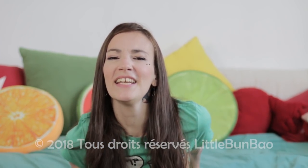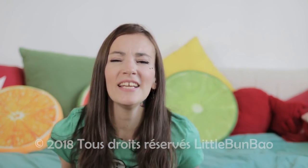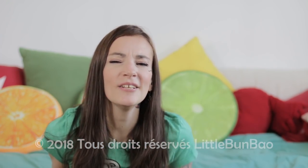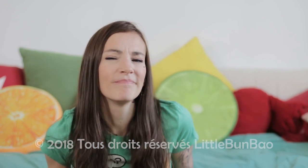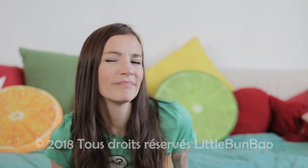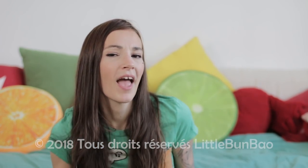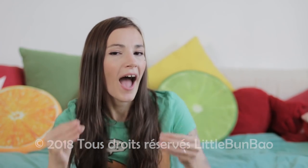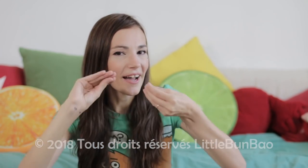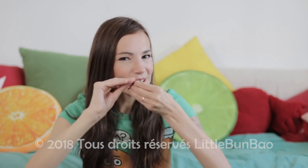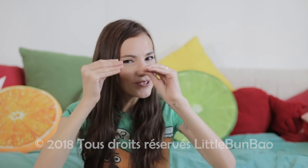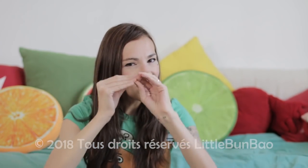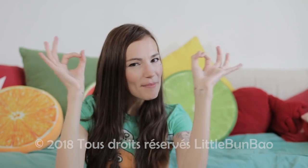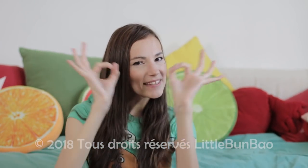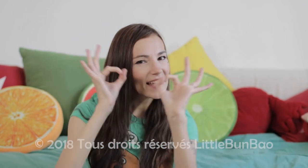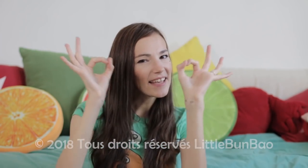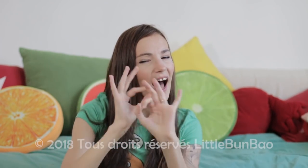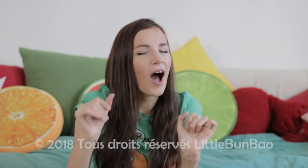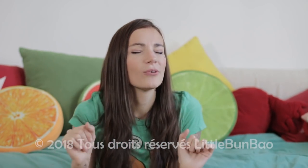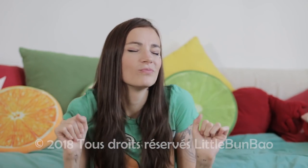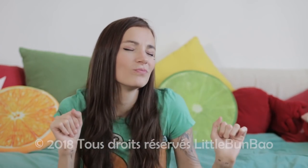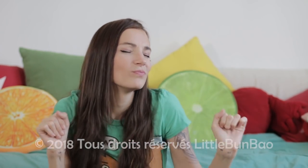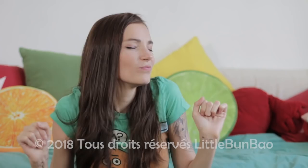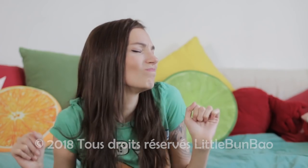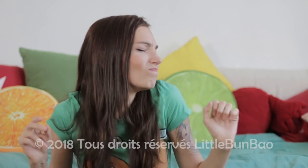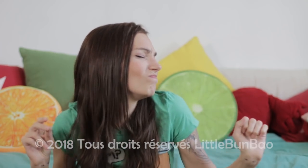Philosophie. Hakuna Matata.